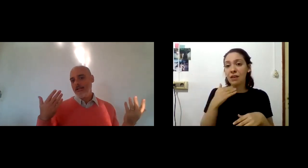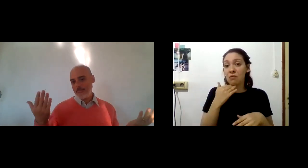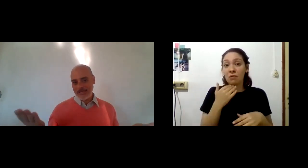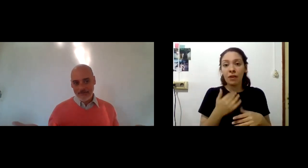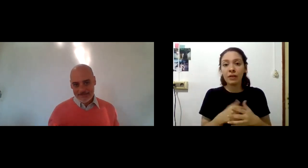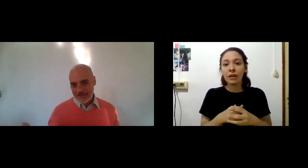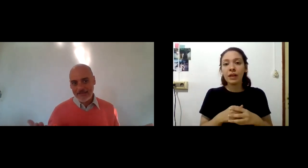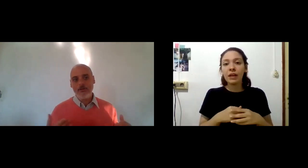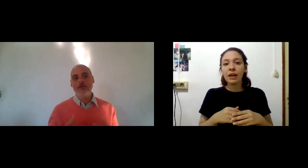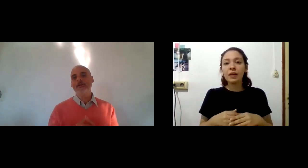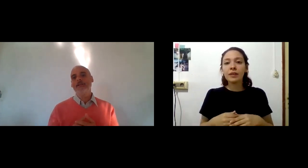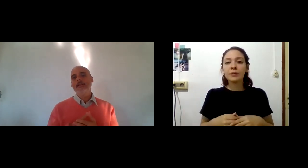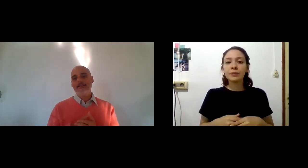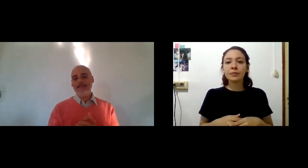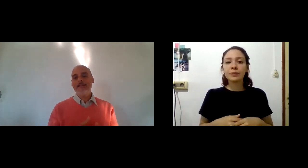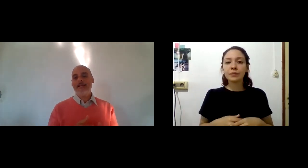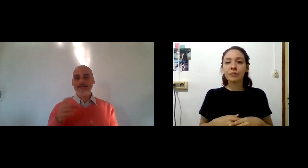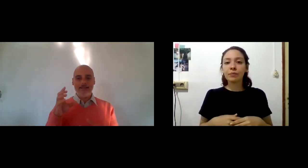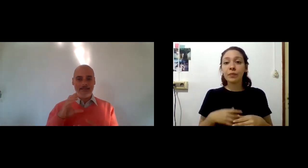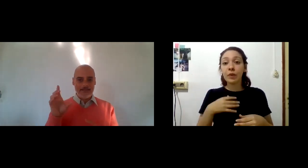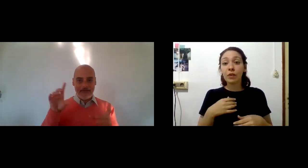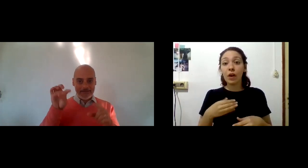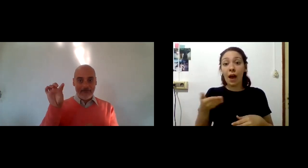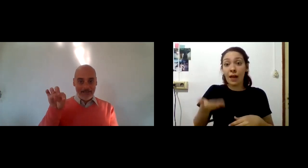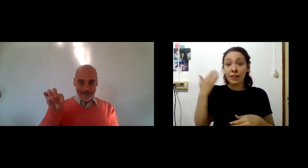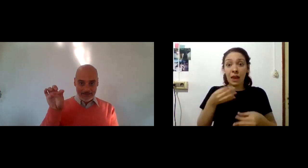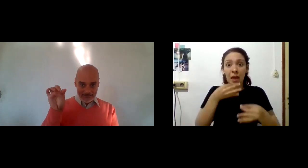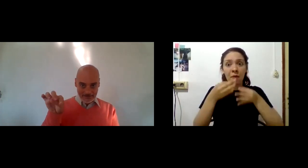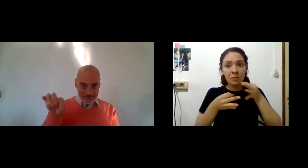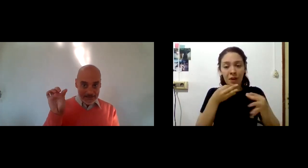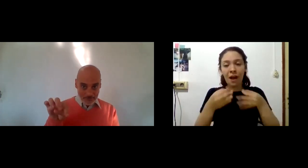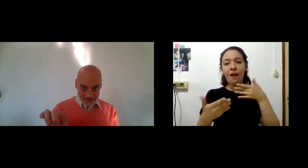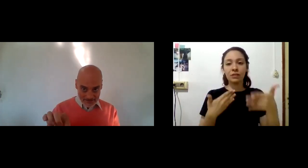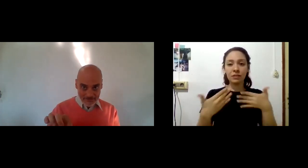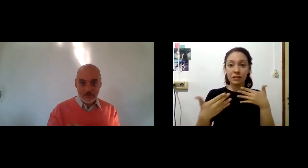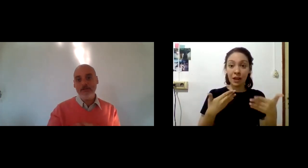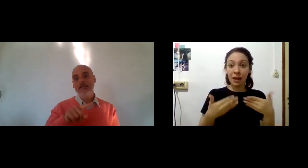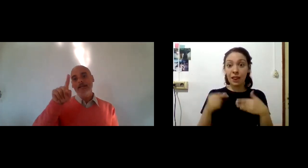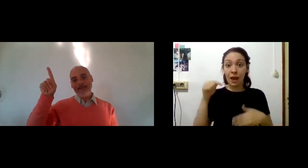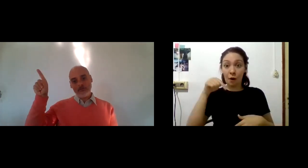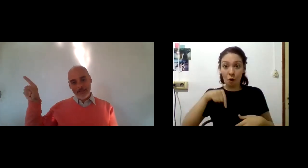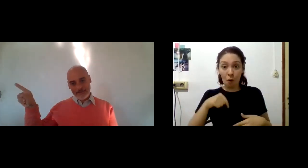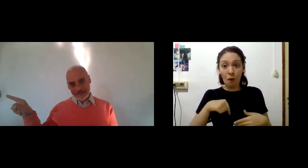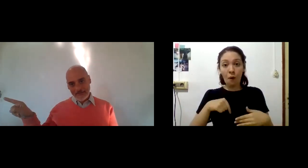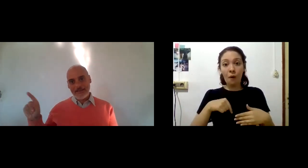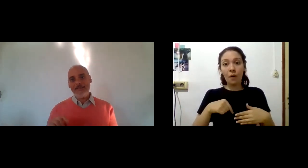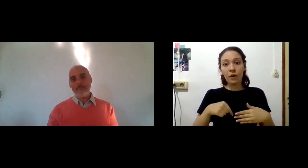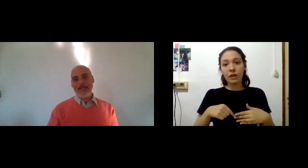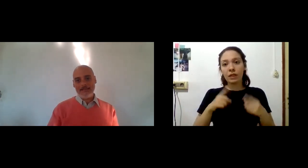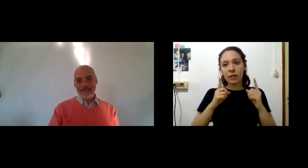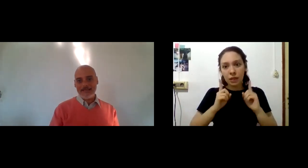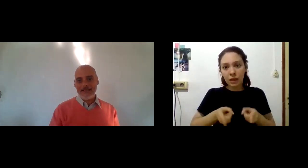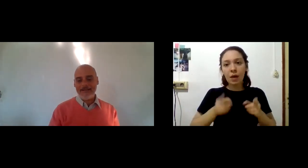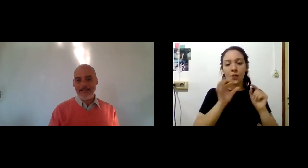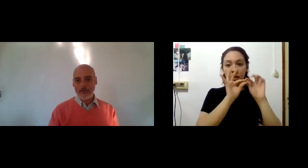ingreso, explicaba la charla de hoy y daba el link para la charla de hoy, y a su vez daba el link